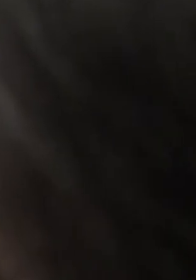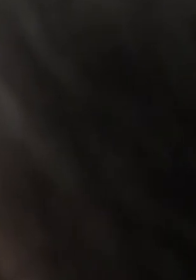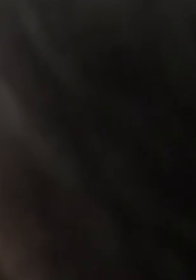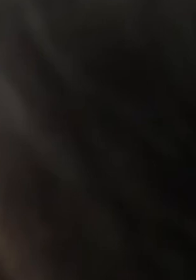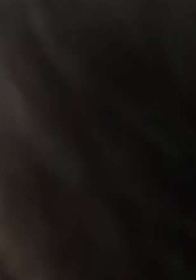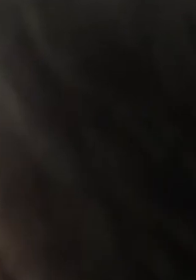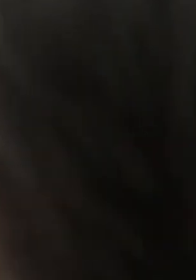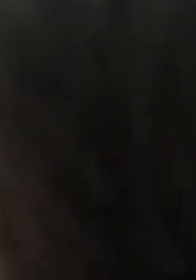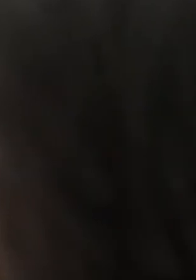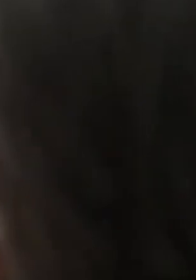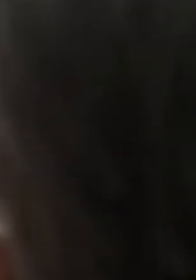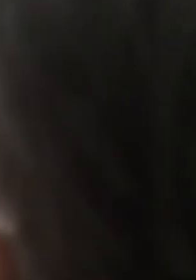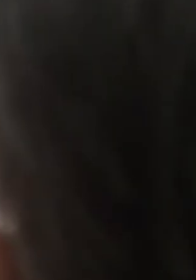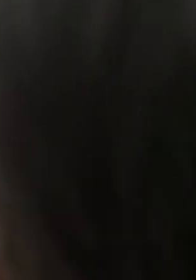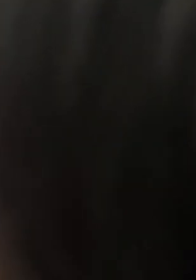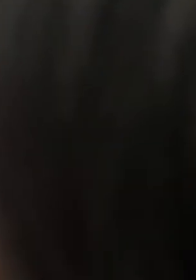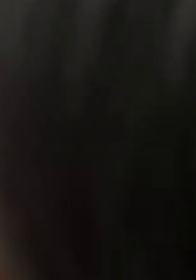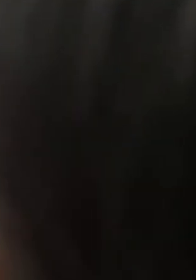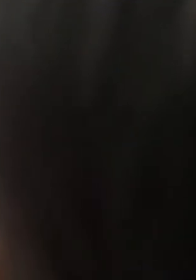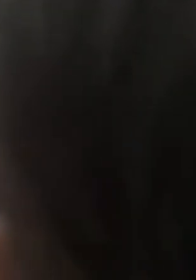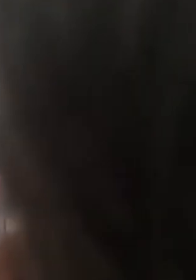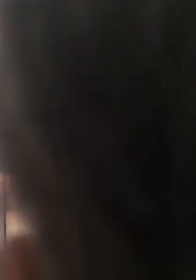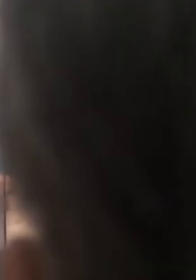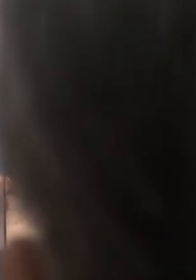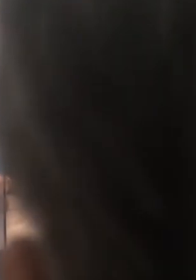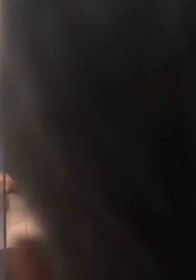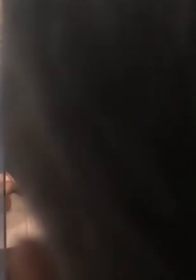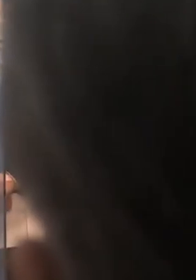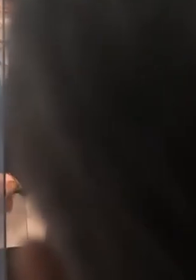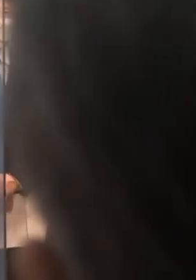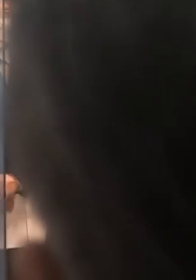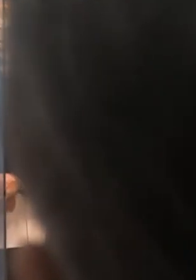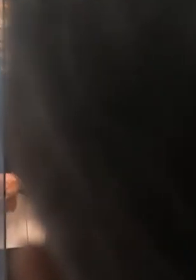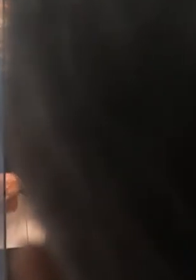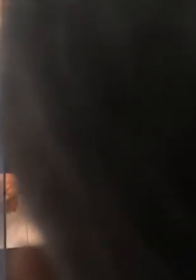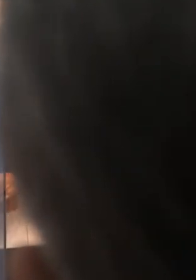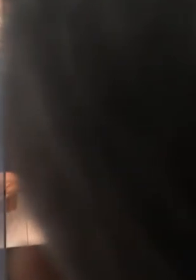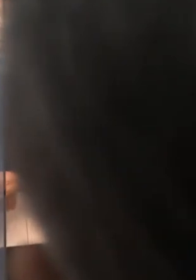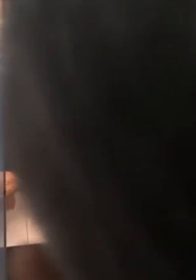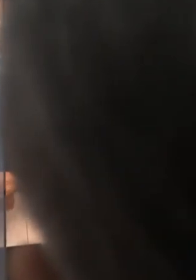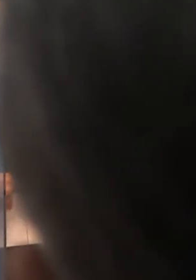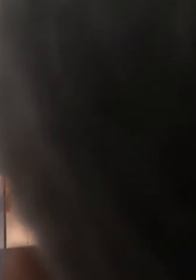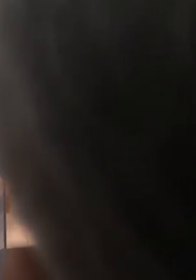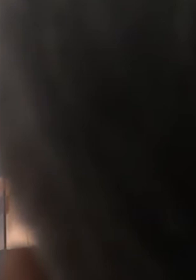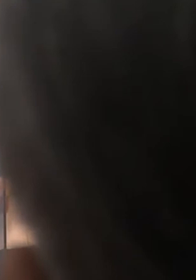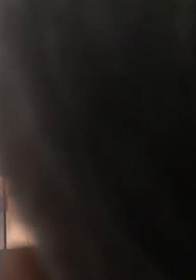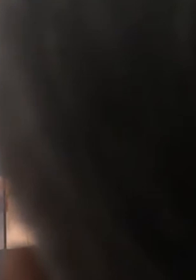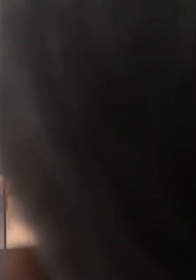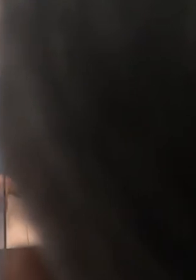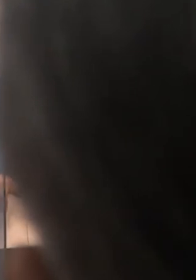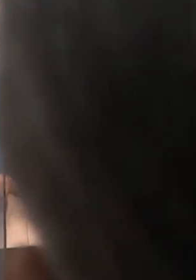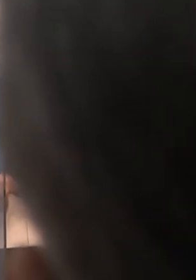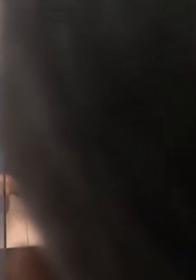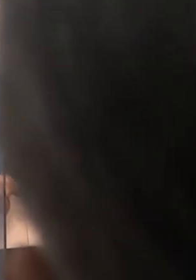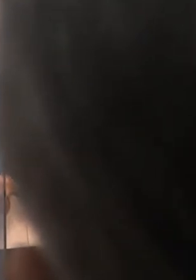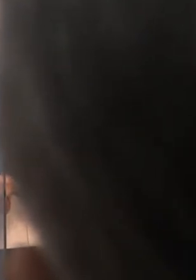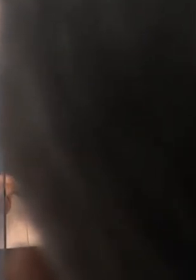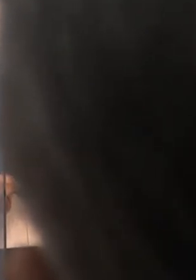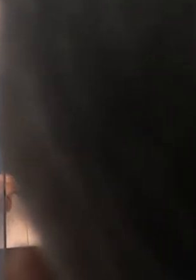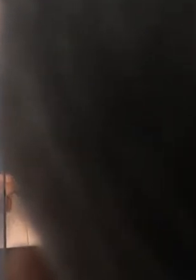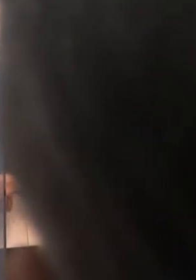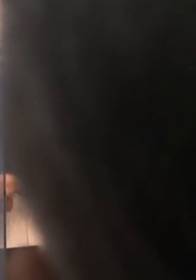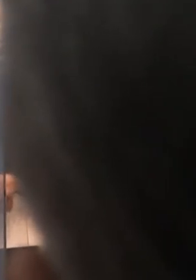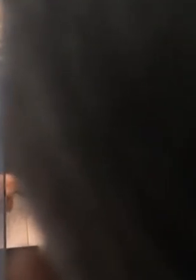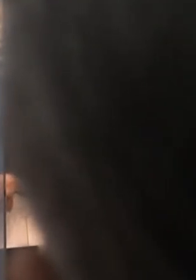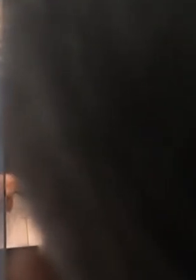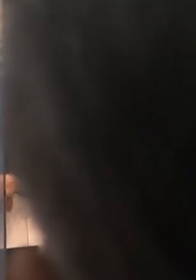수사기소 분리입법을 촉구하는 철험회 소속 국회의원들의 기자회견이 지금부터